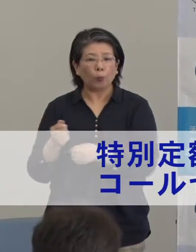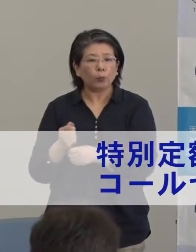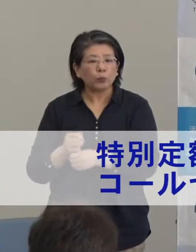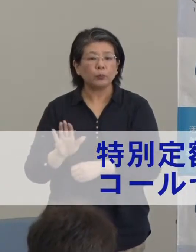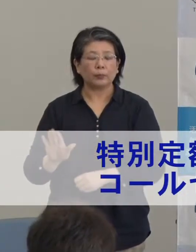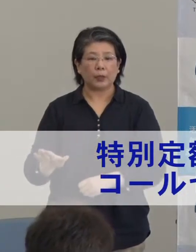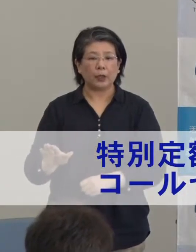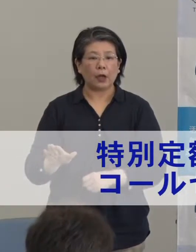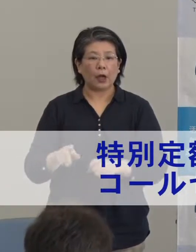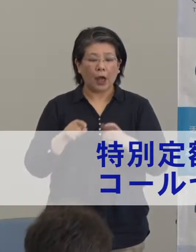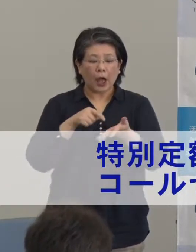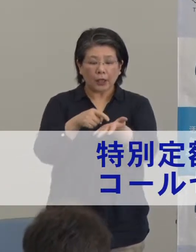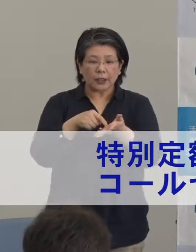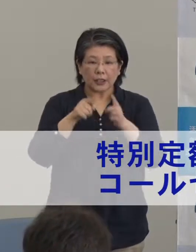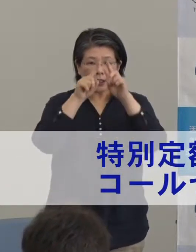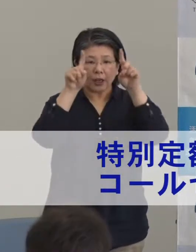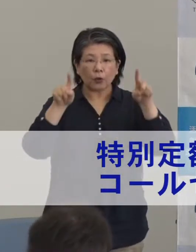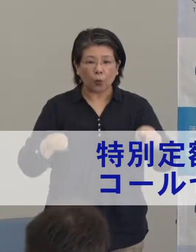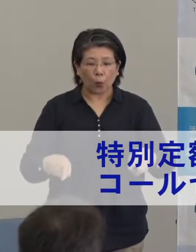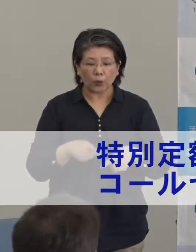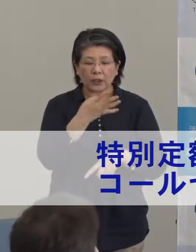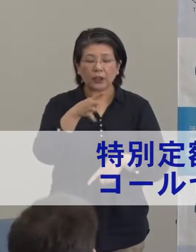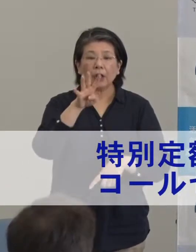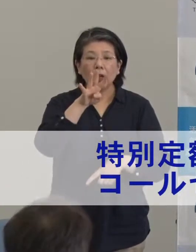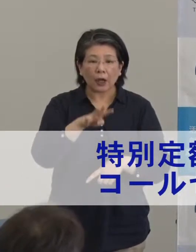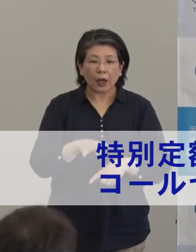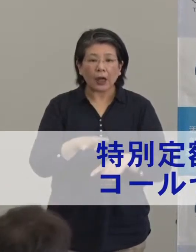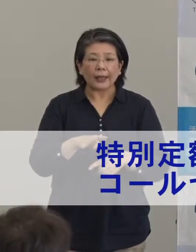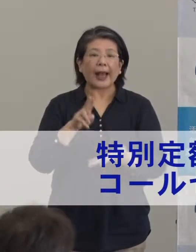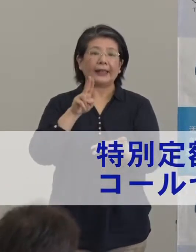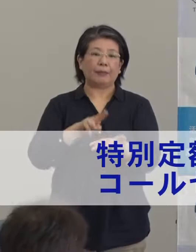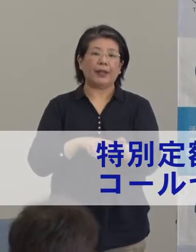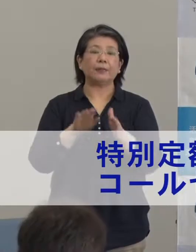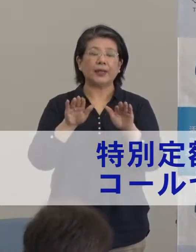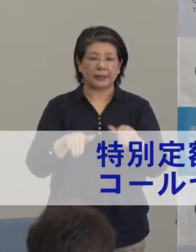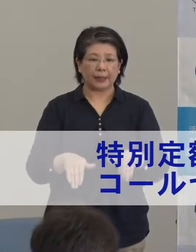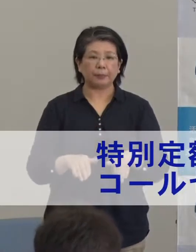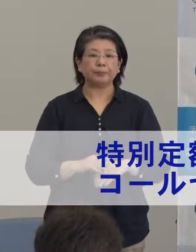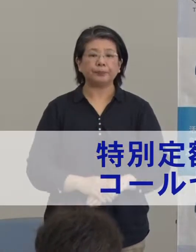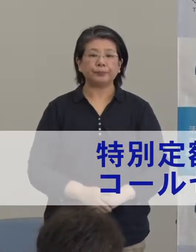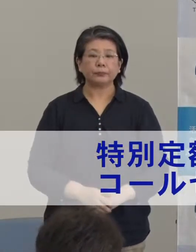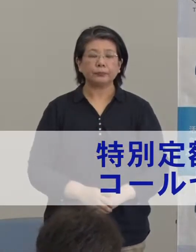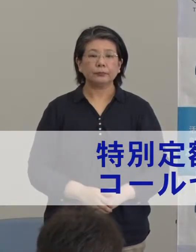申請書等の様式が決定をいたしましたので、お知らせをいたします。